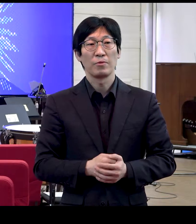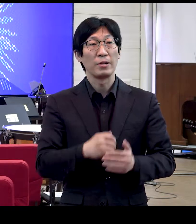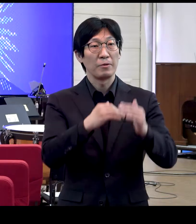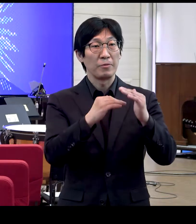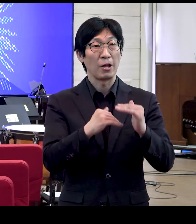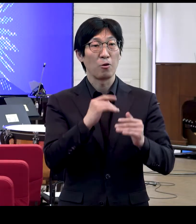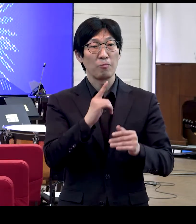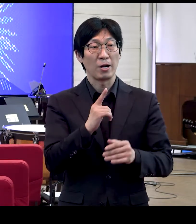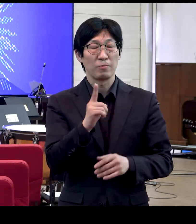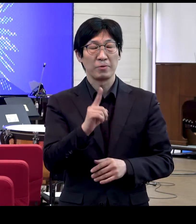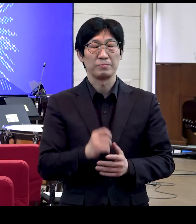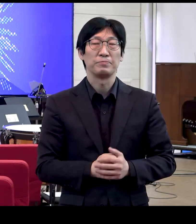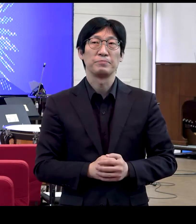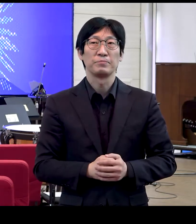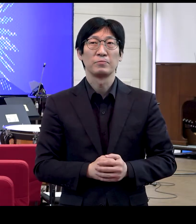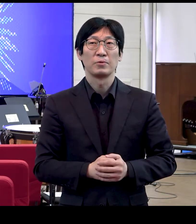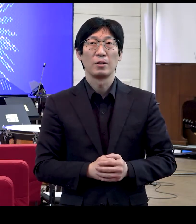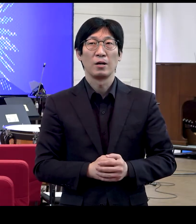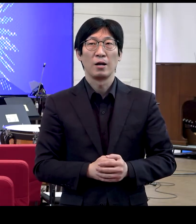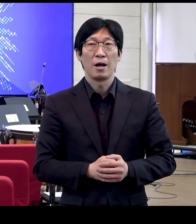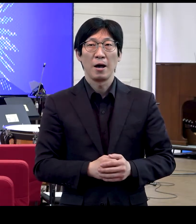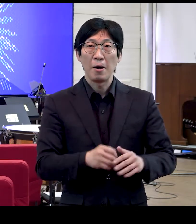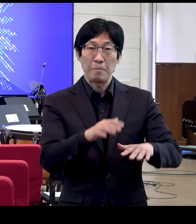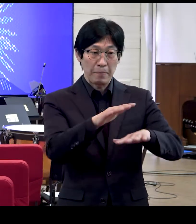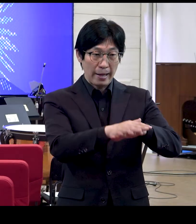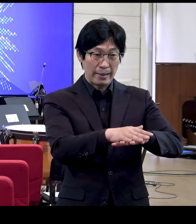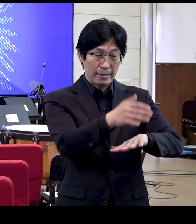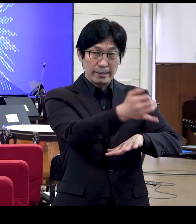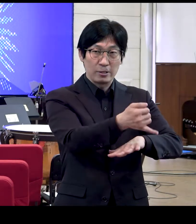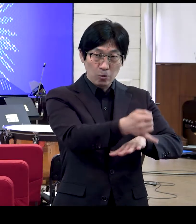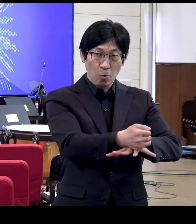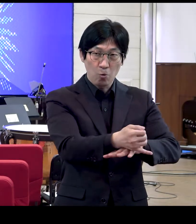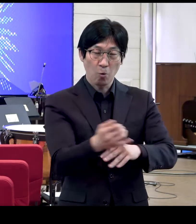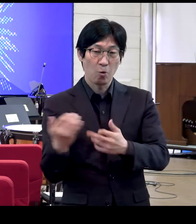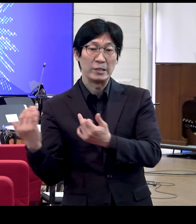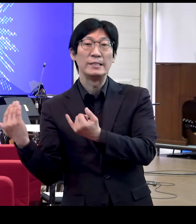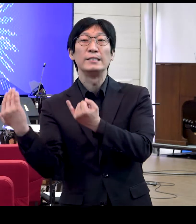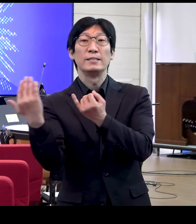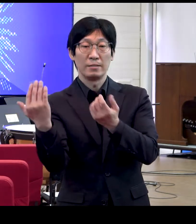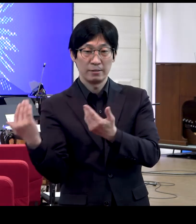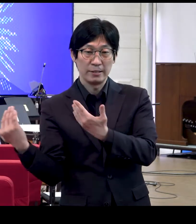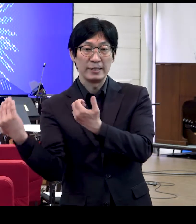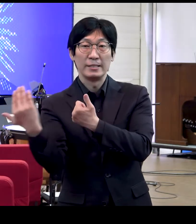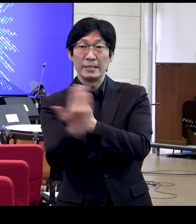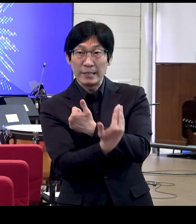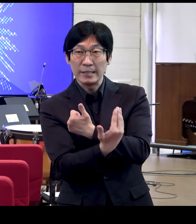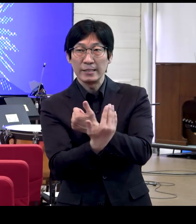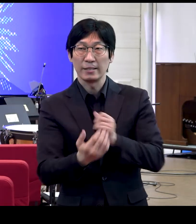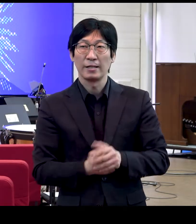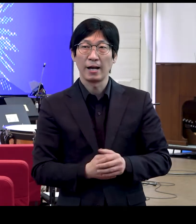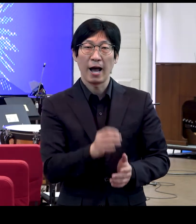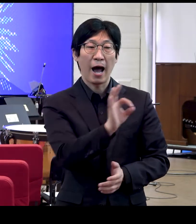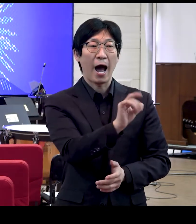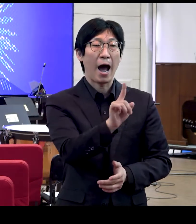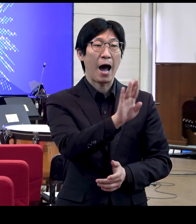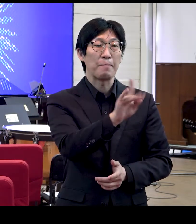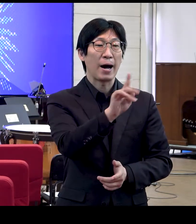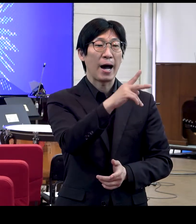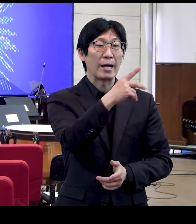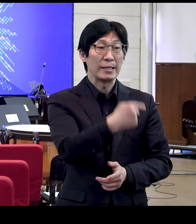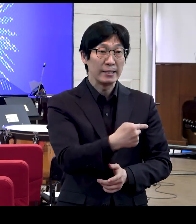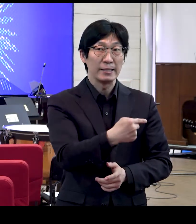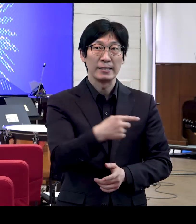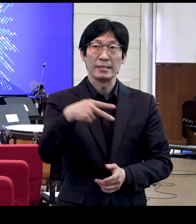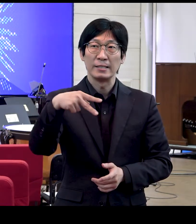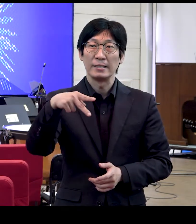말씀하시기를 그 중에 특별히 경작하며 지키게, 이 아바드와 샤마르라고 하는 이